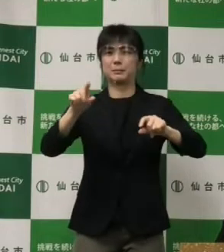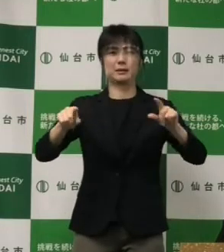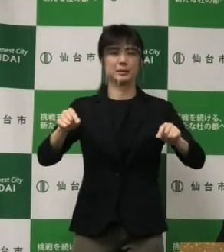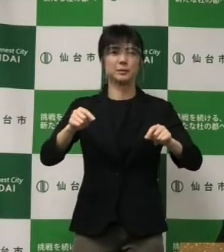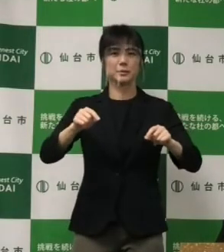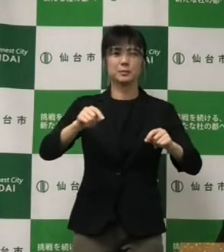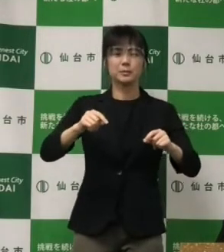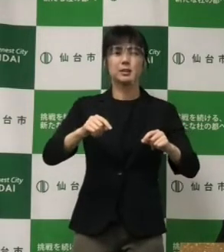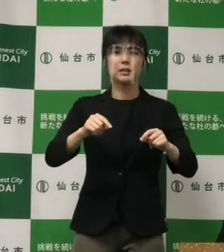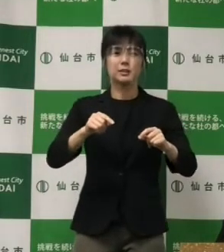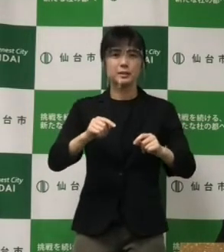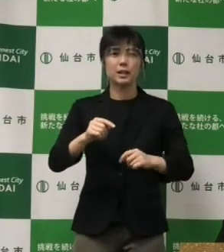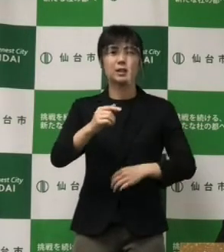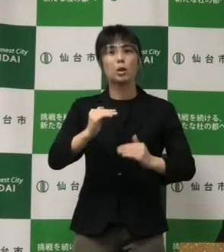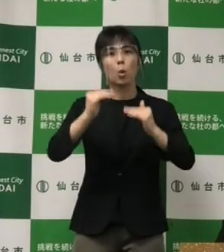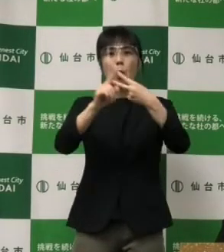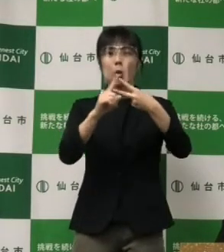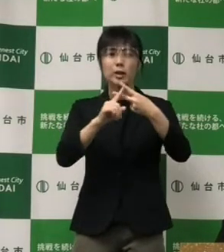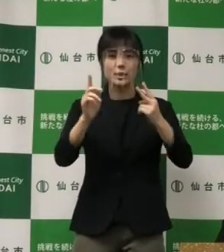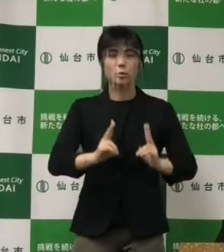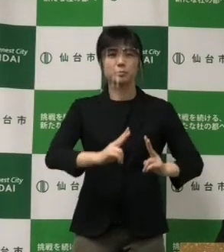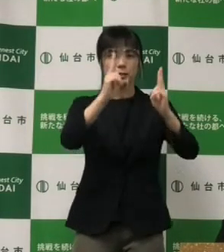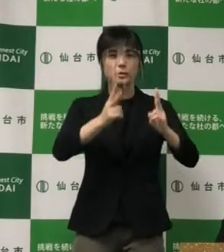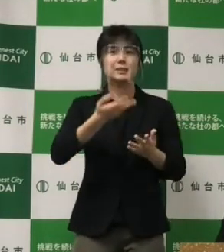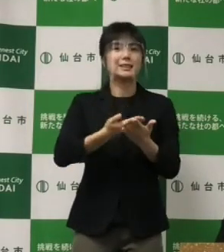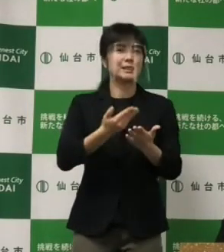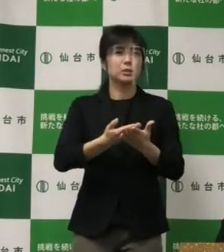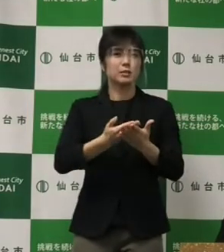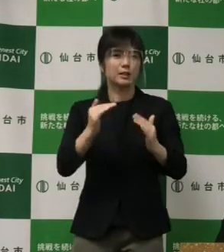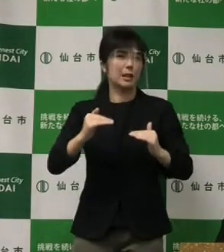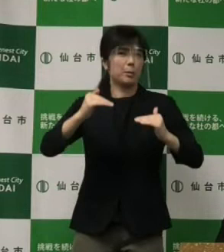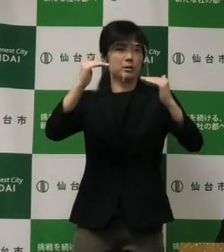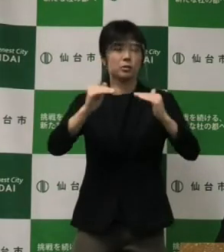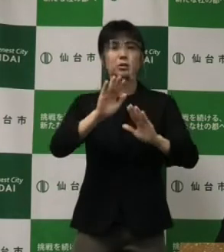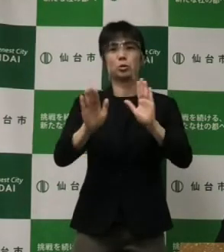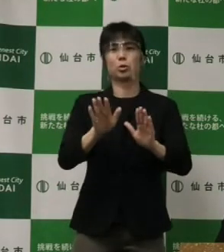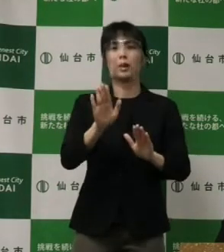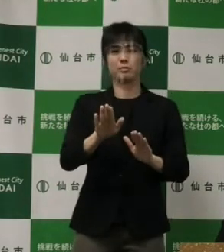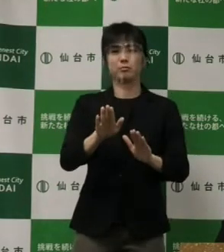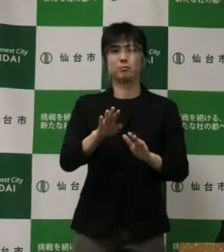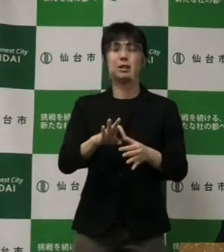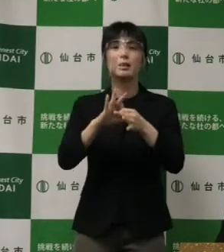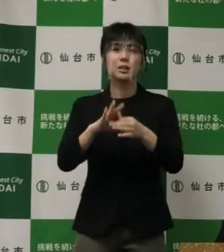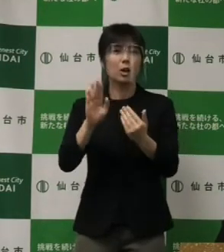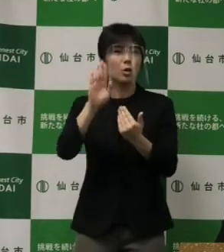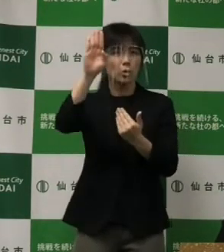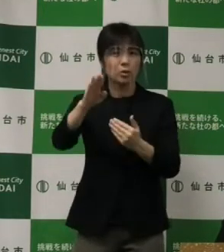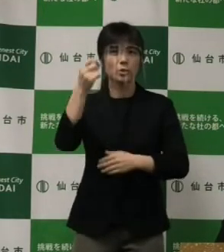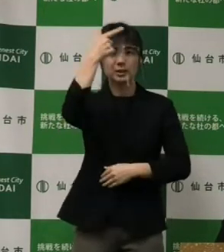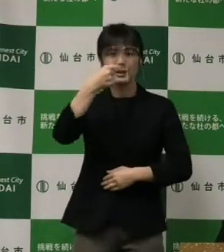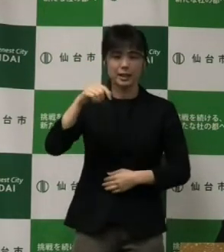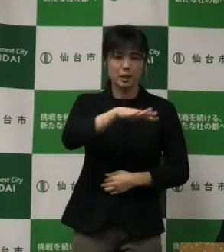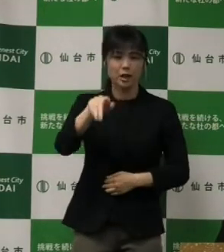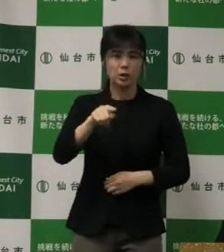に集中し始めているというような状況、これから仙台をなお活性化させてさまざまな企業誘致も含